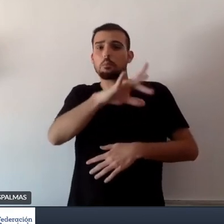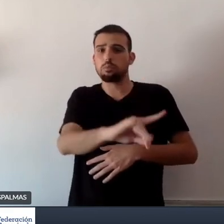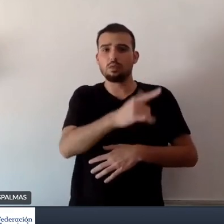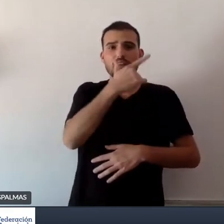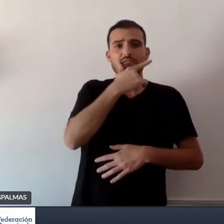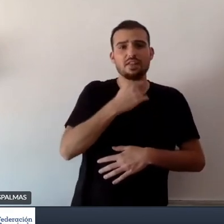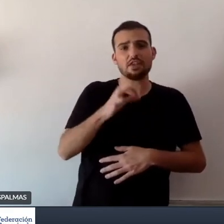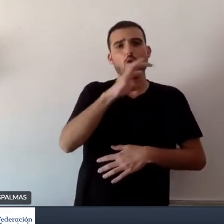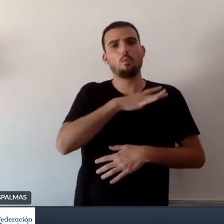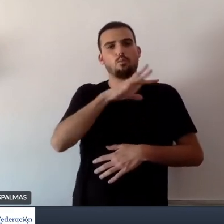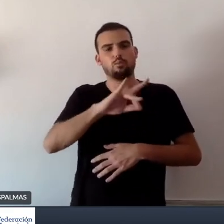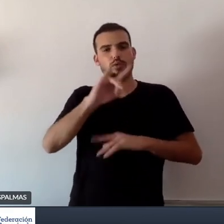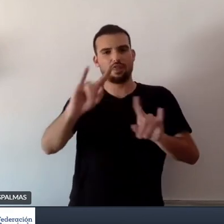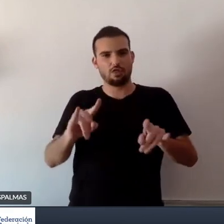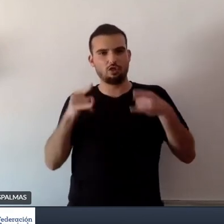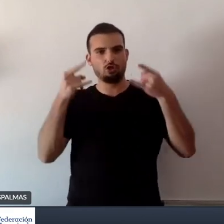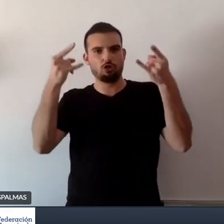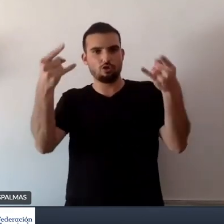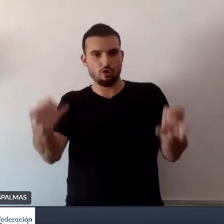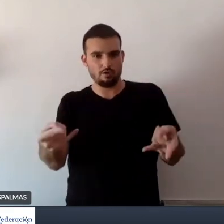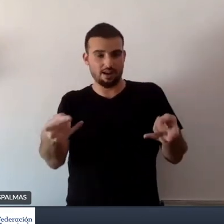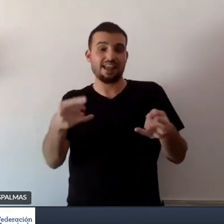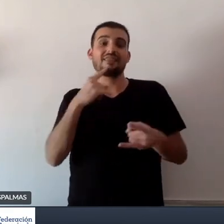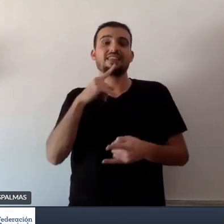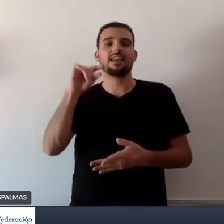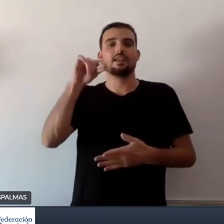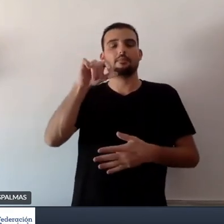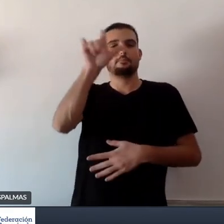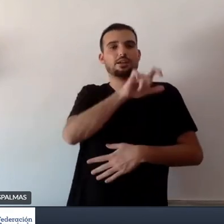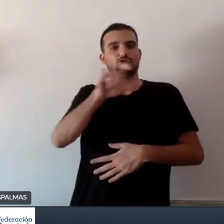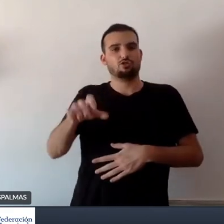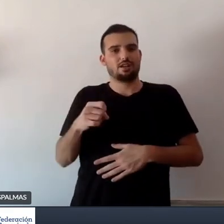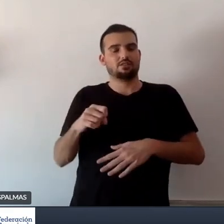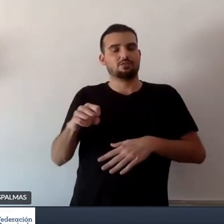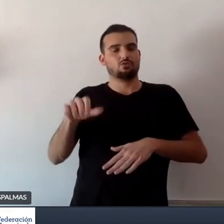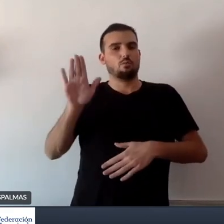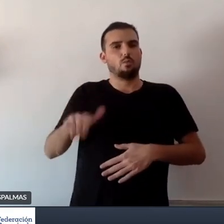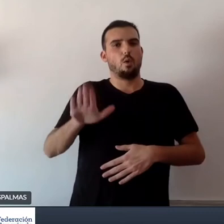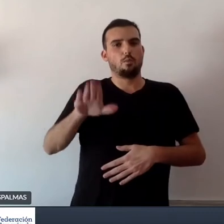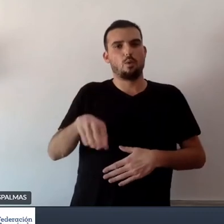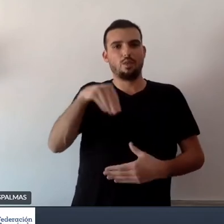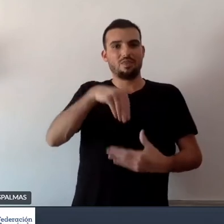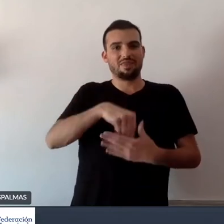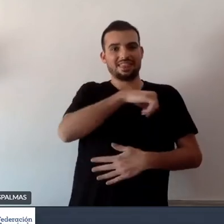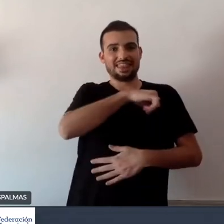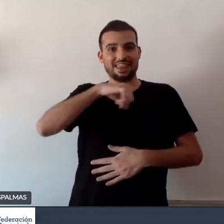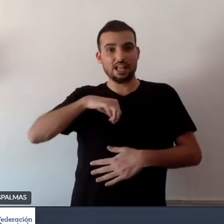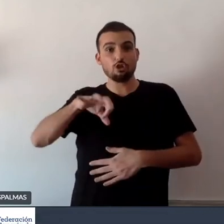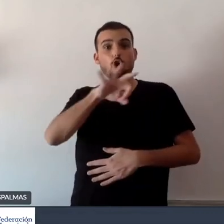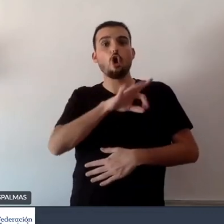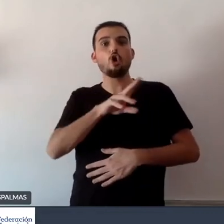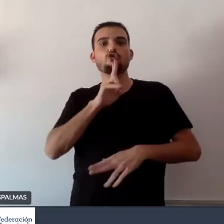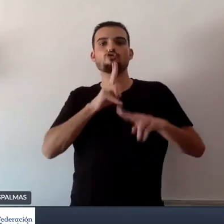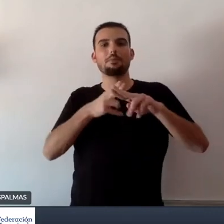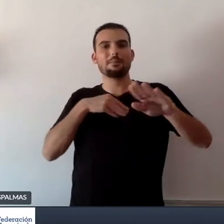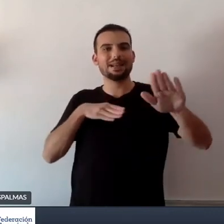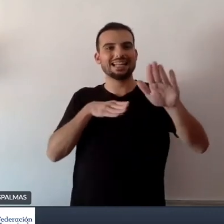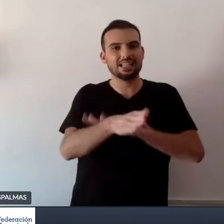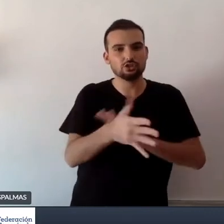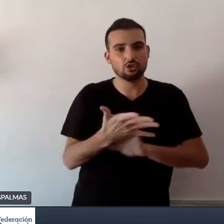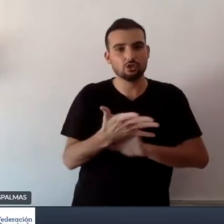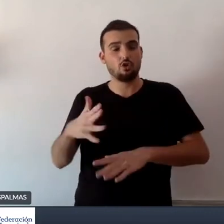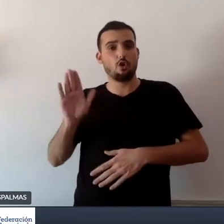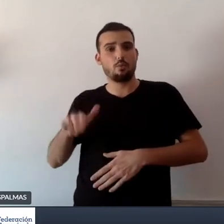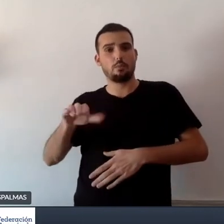doble, utilizando a los dos interiores, y luego cómo actuaremos en el caso de penetraciones y en la búsqueda de los tiradores, ¿no? La búsqueda de los